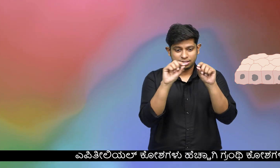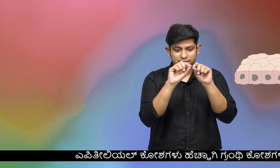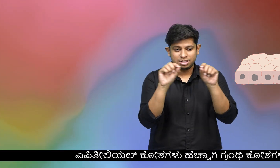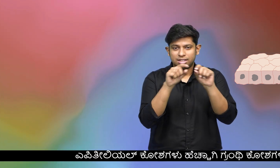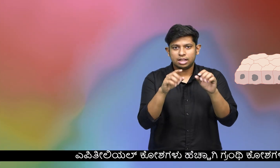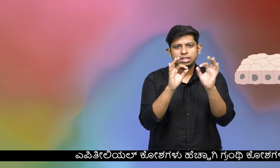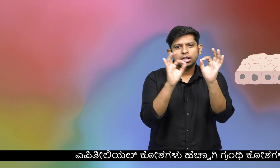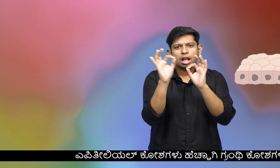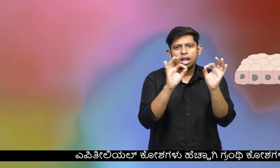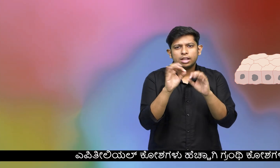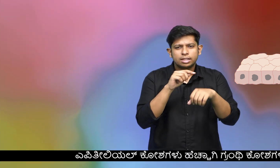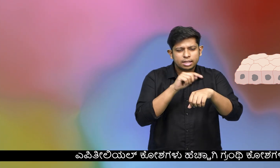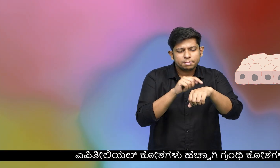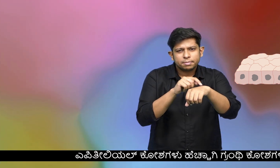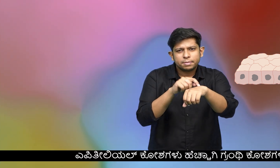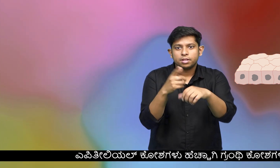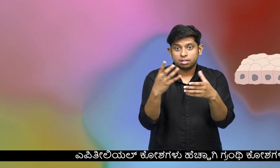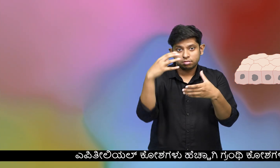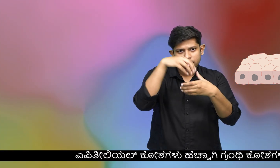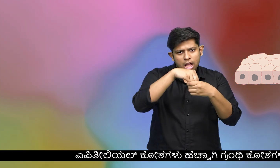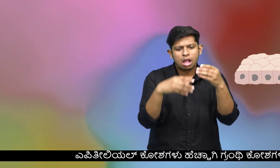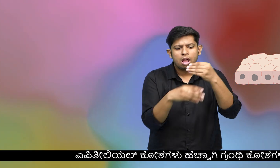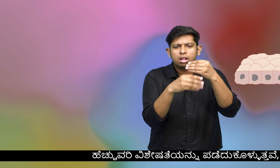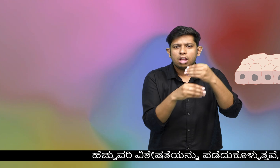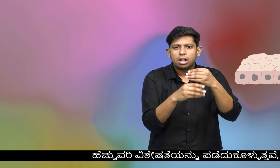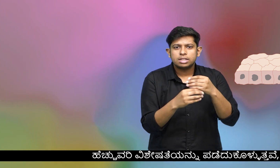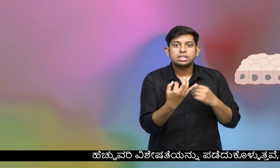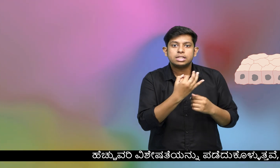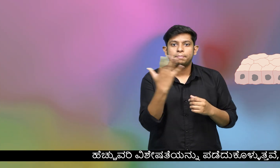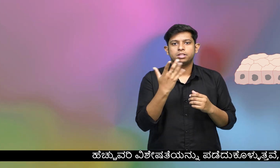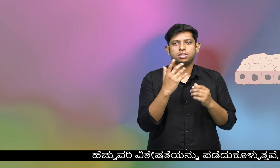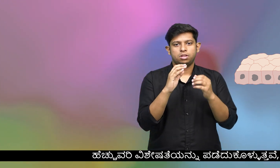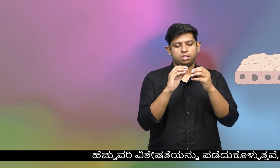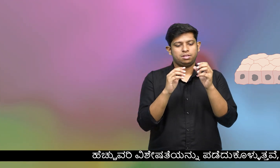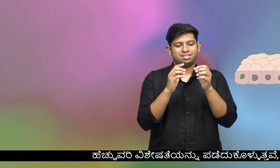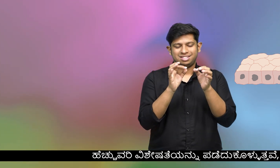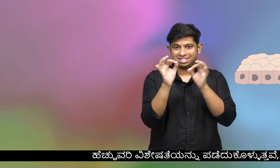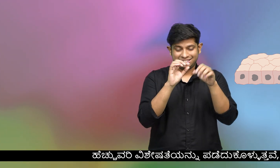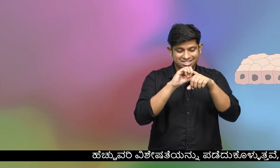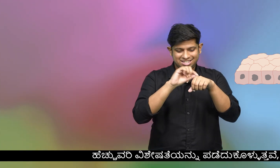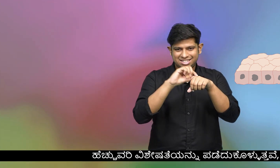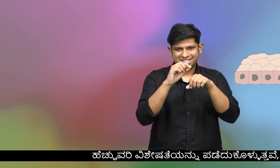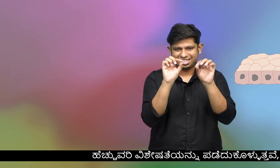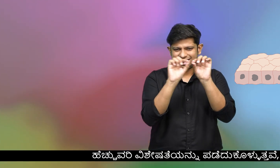ಎಪಿಥಿಯಲ್ ಕೋಶಗಳು ಹೆಚ್ಚಾಗಿ ಗ್ರಂಥಿ ಕೋಶಗಳಾಗಿ ಹೆಚ್ಚುವರಿ ವಿಶೇಷತೆಯನ್ನು ಪಡೆದುಕೊಳ್ಳುತ್ತವೆ.